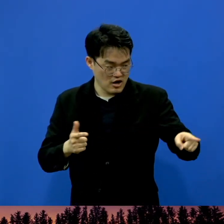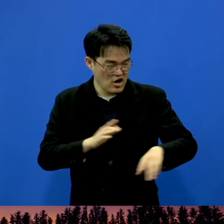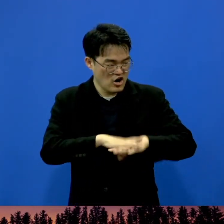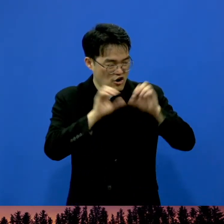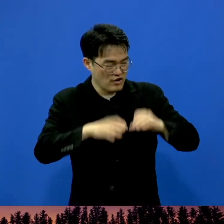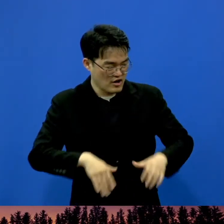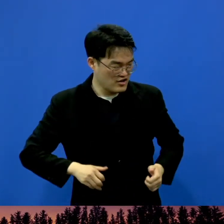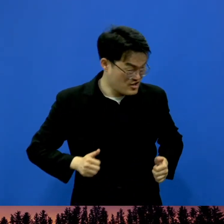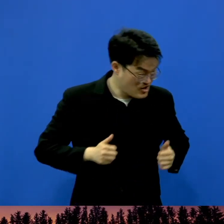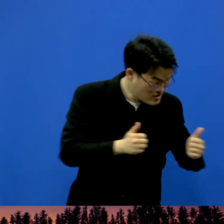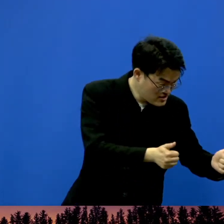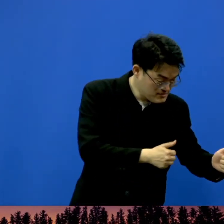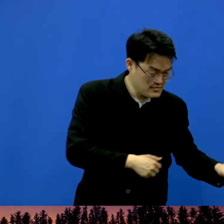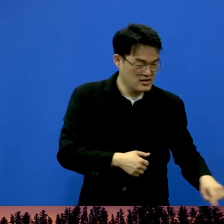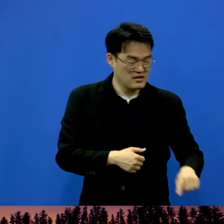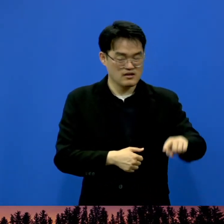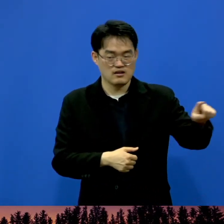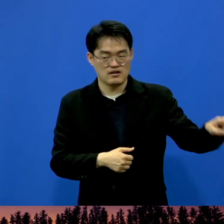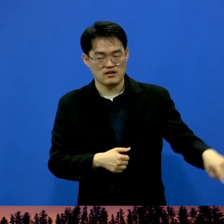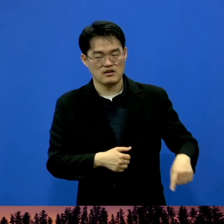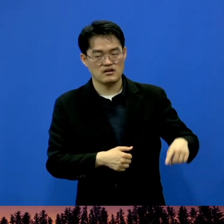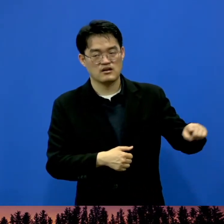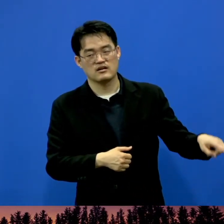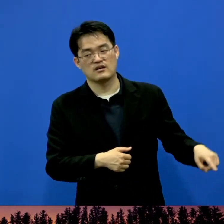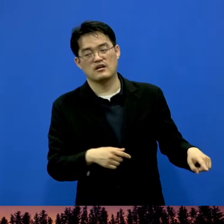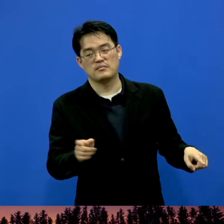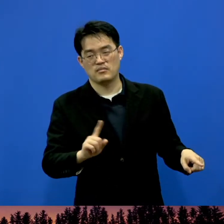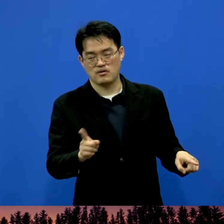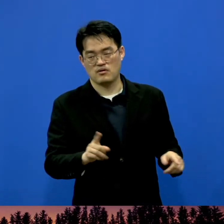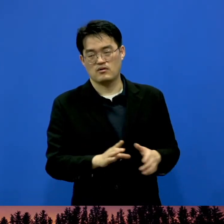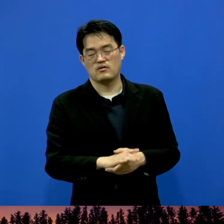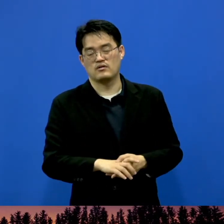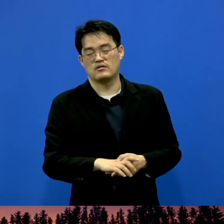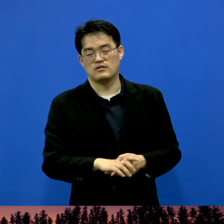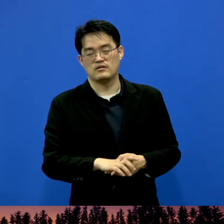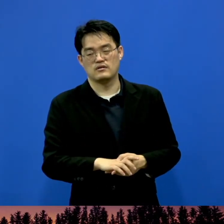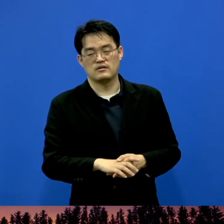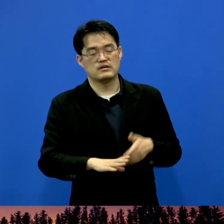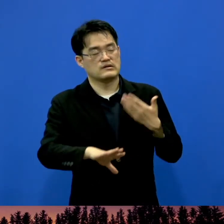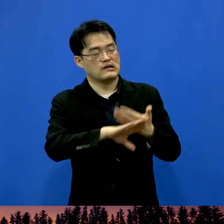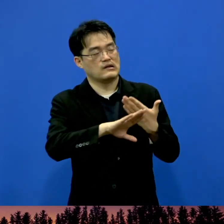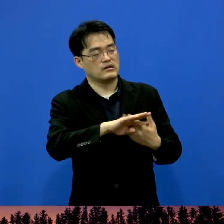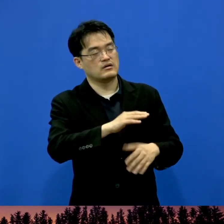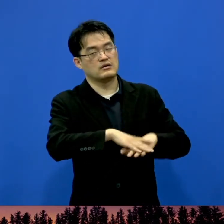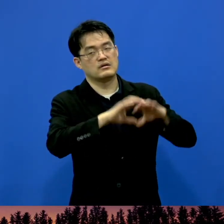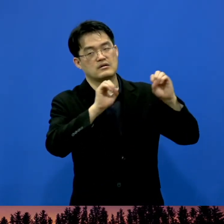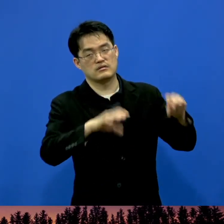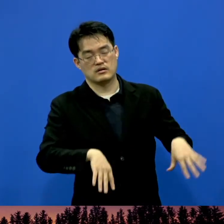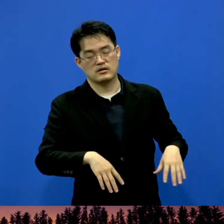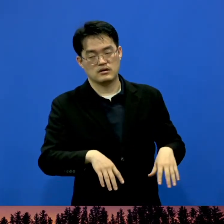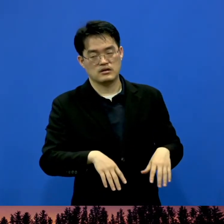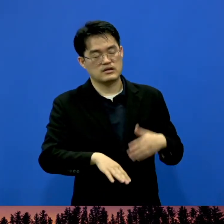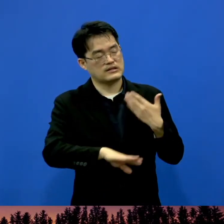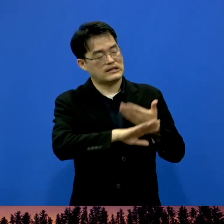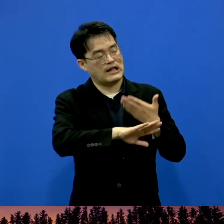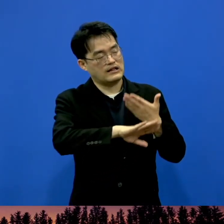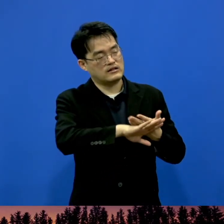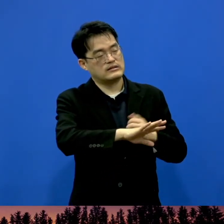것을 우리는 뭐라고 얘기하느냐? 딴청이라고 해요. 다른 표현으로 딴짓이라는 거.